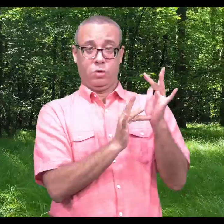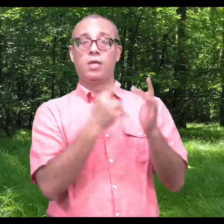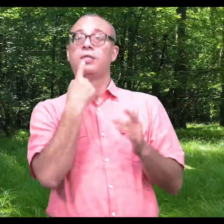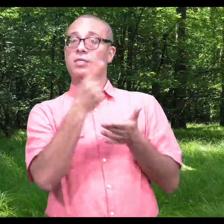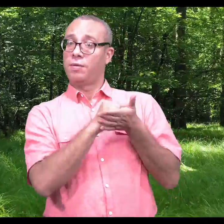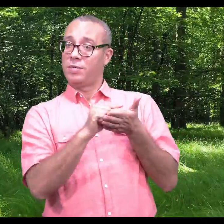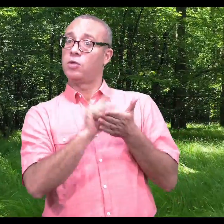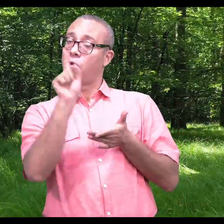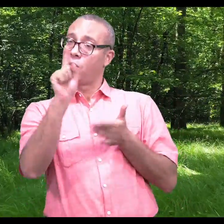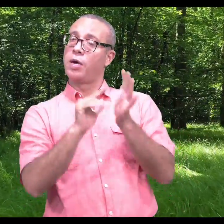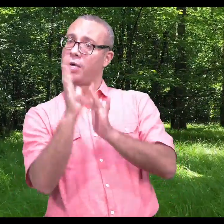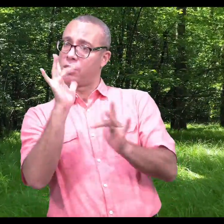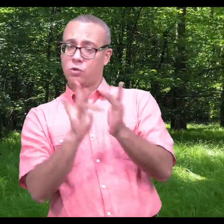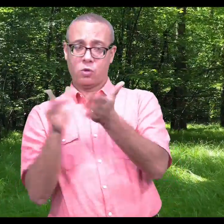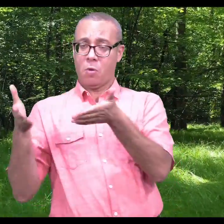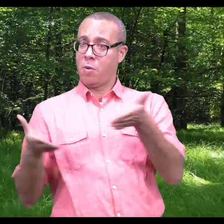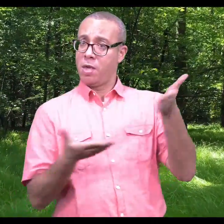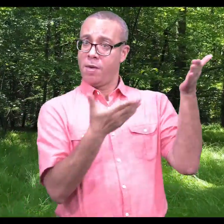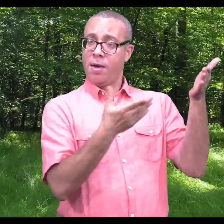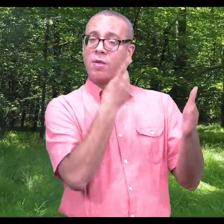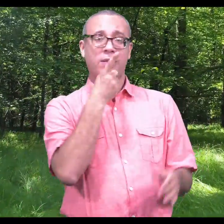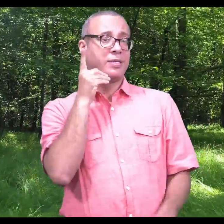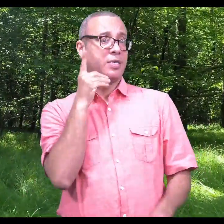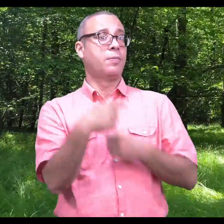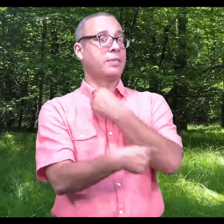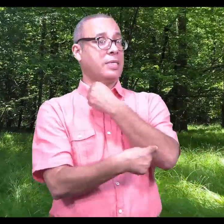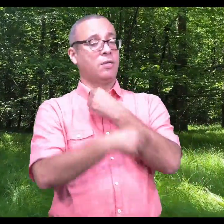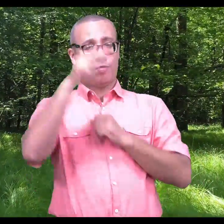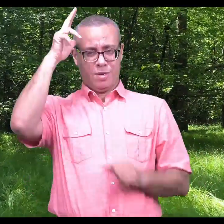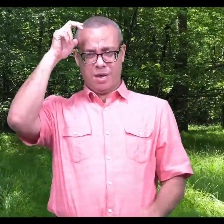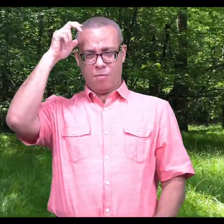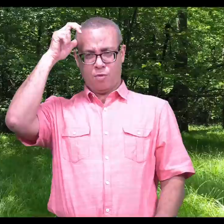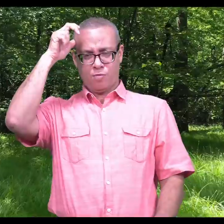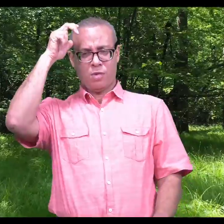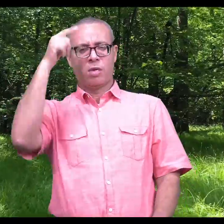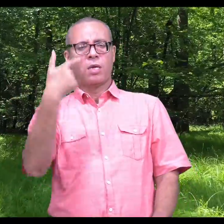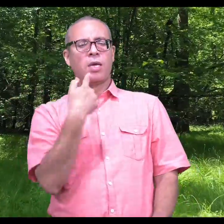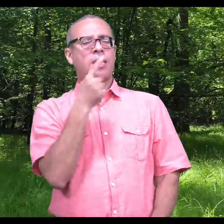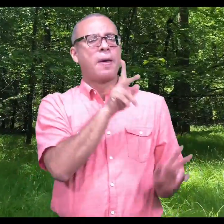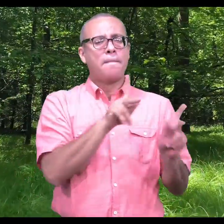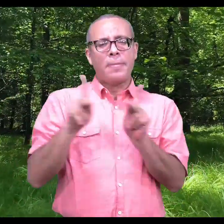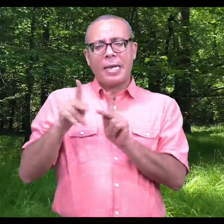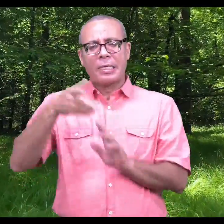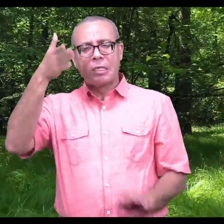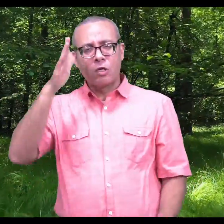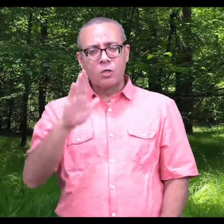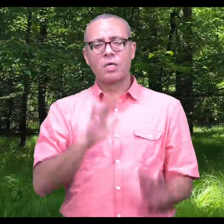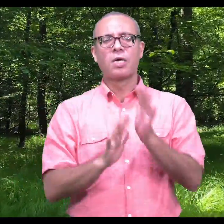fue llevado por el Espíritu al desierto para ser tentado por el diablo. De manera que era parte del plan de Dios que Jesús